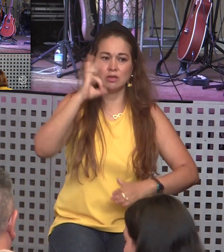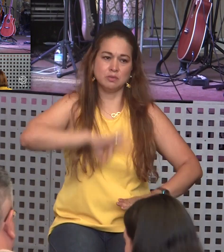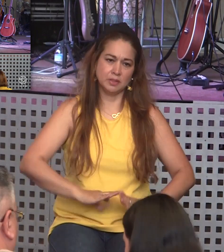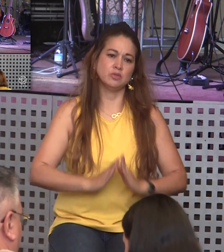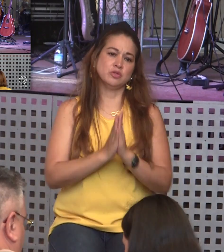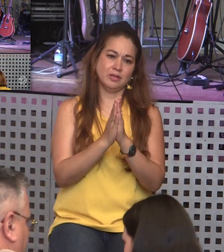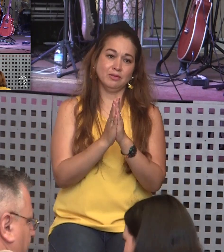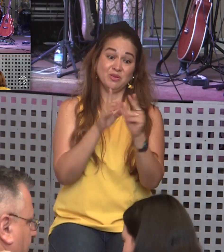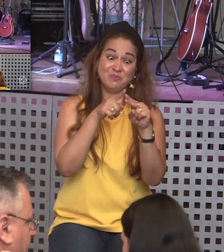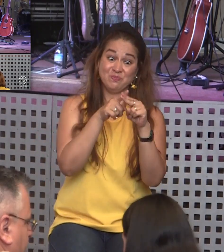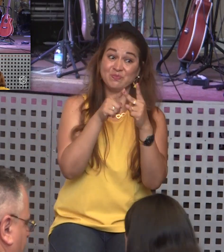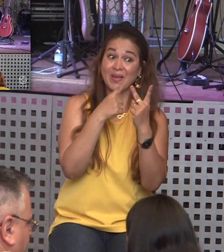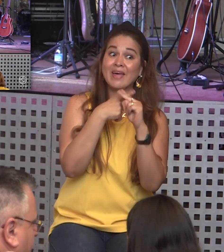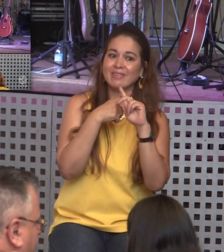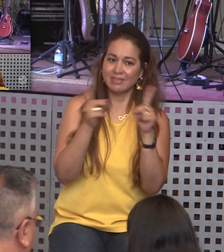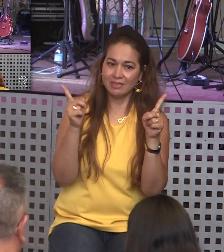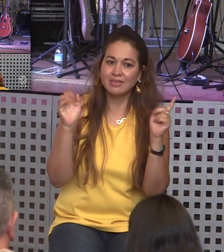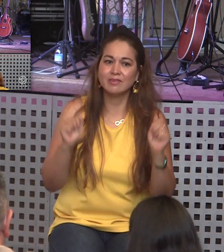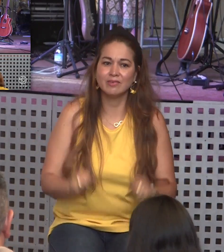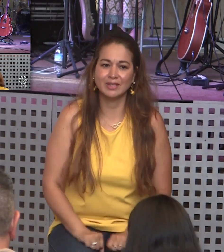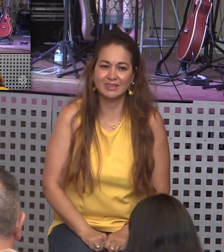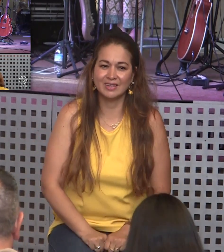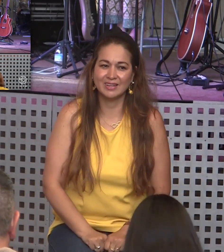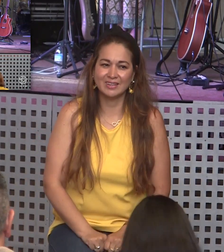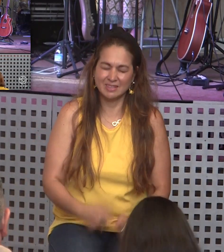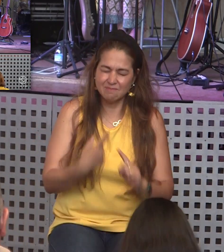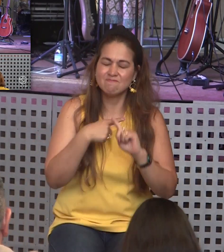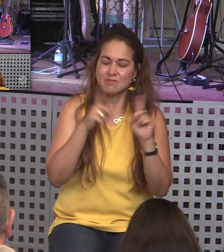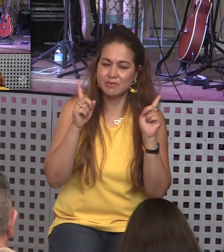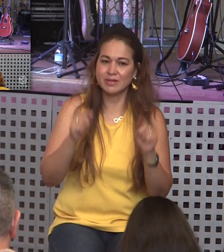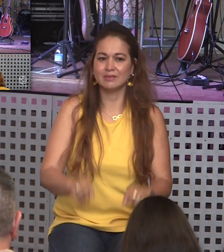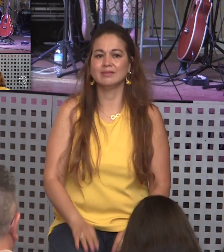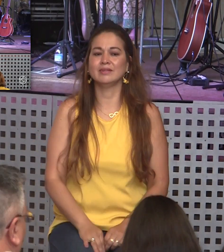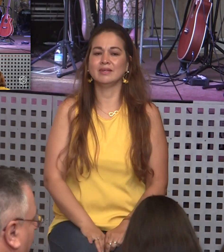espiritual en su iglesia en general la marca: